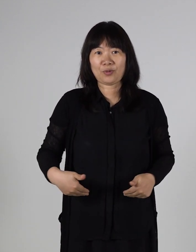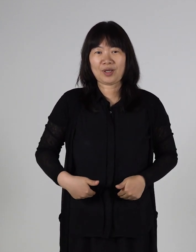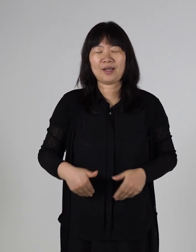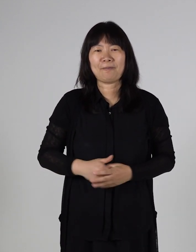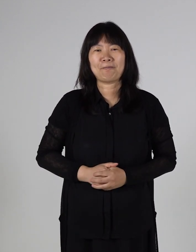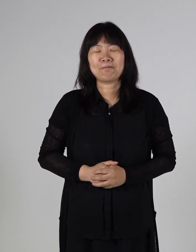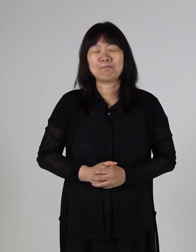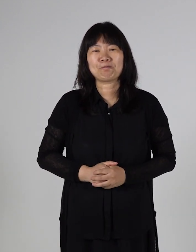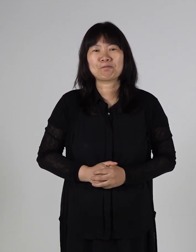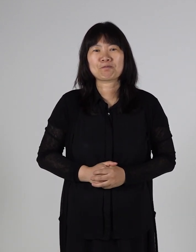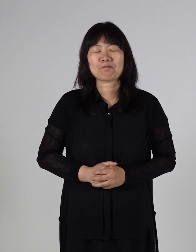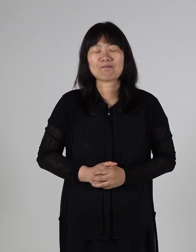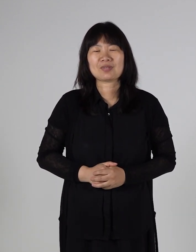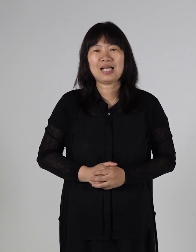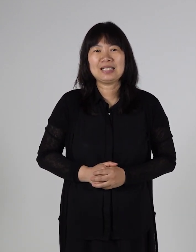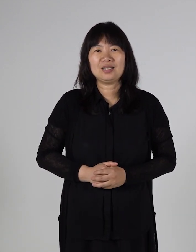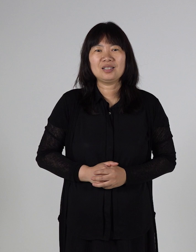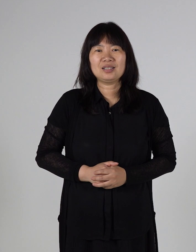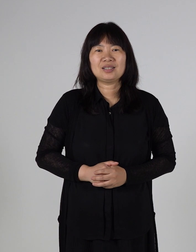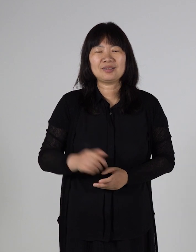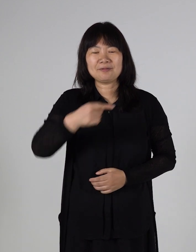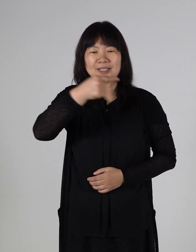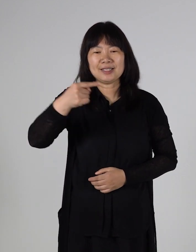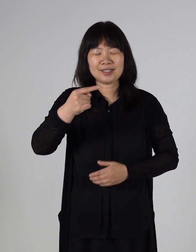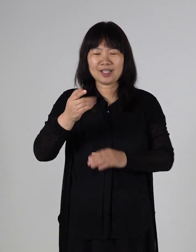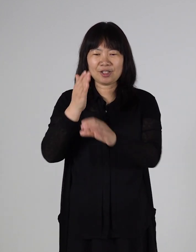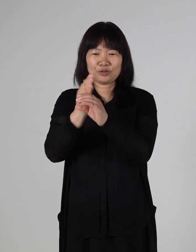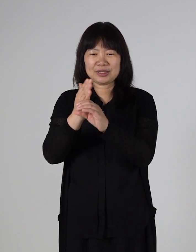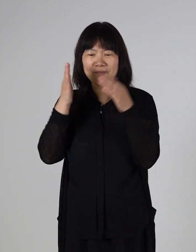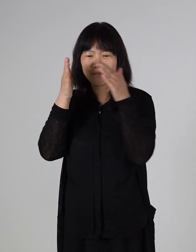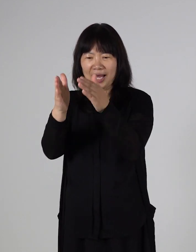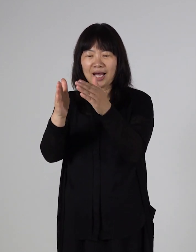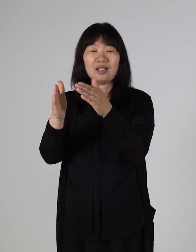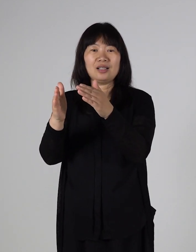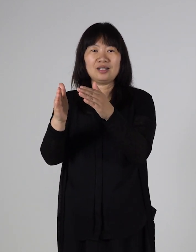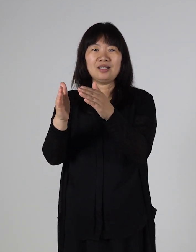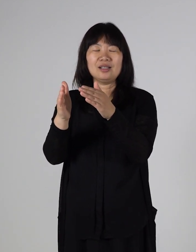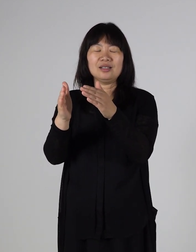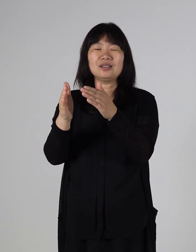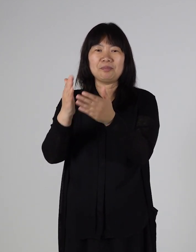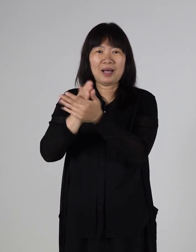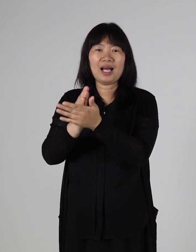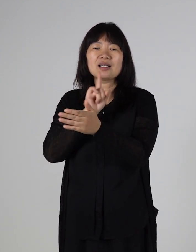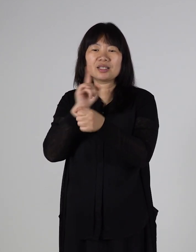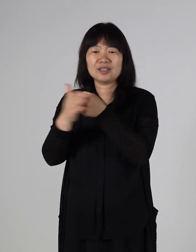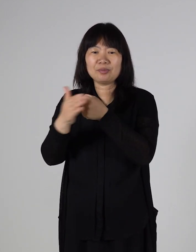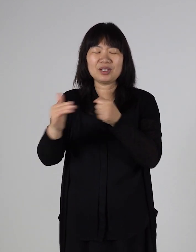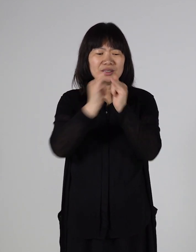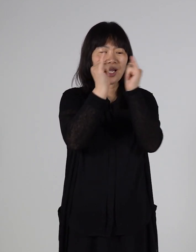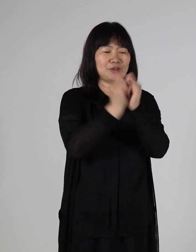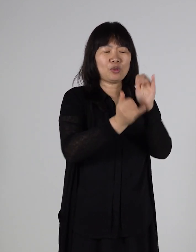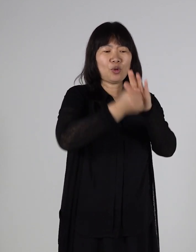엘리트주의를 벗어나라 그래서 전부 사회적인 지위도 명성도 얻지 말라, 그 얘기는 더더욱 아니에요.